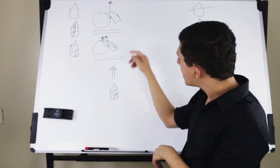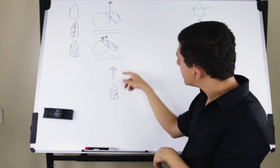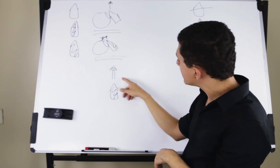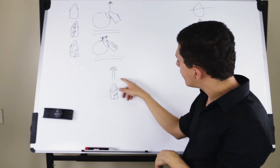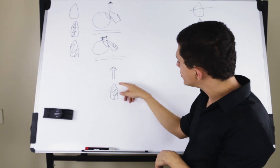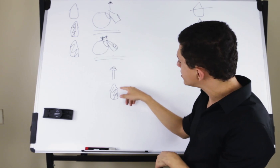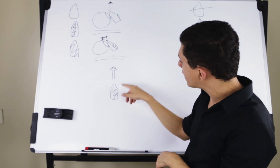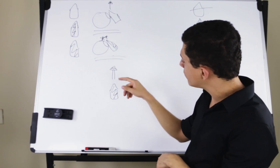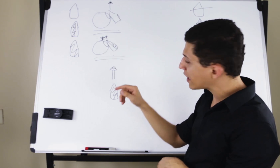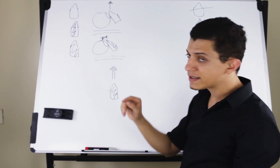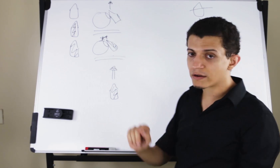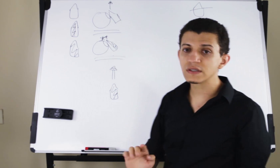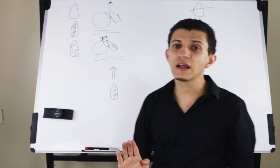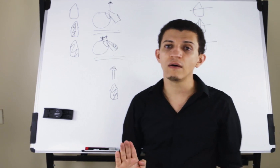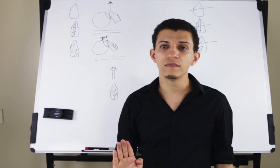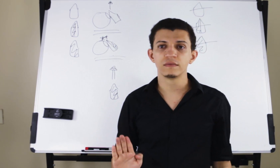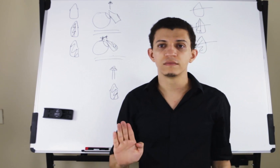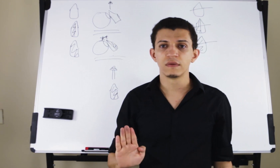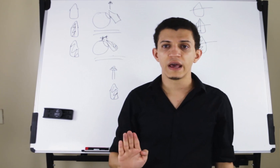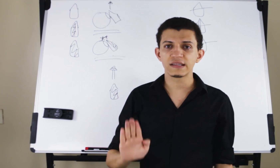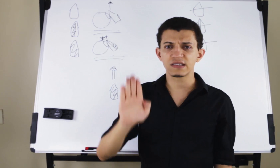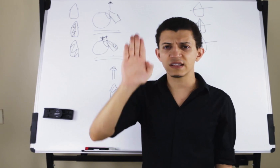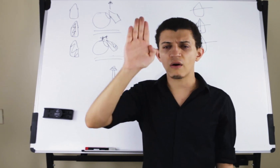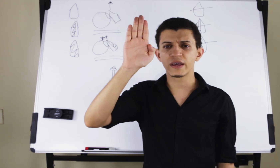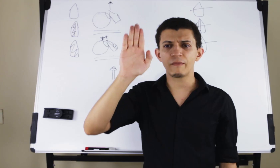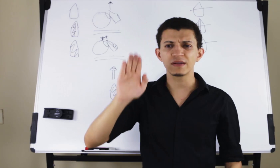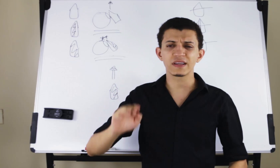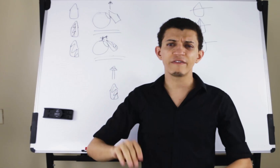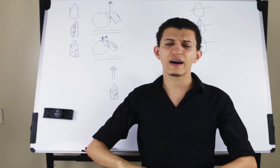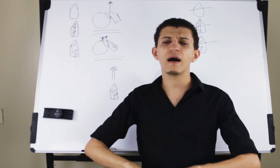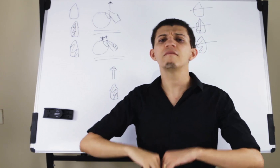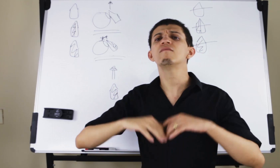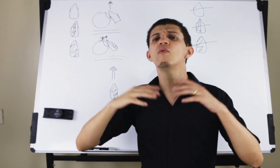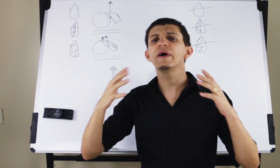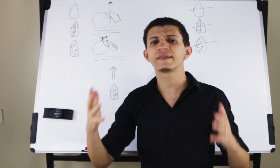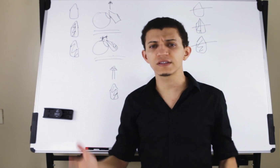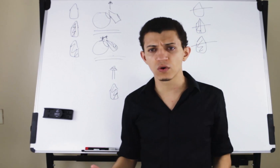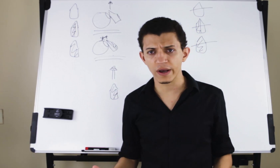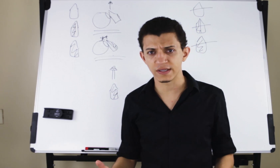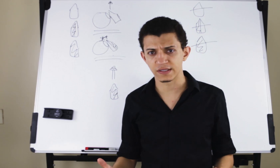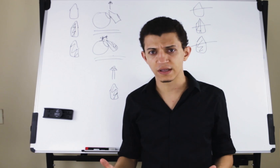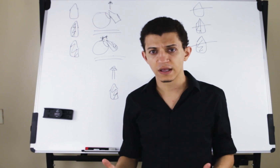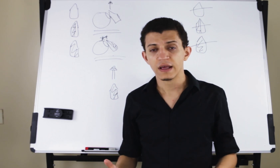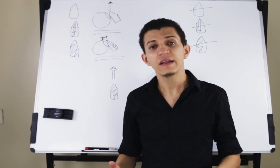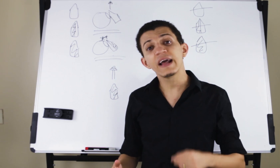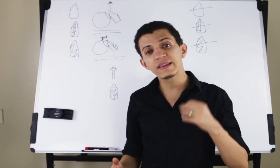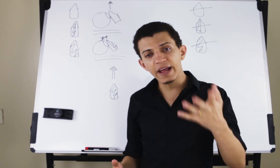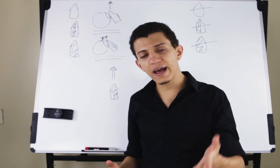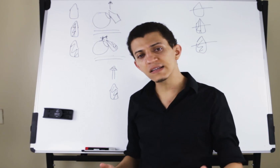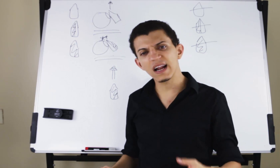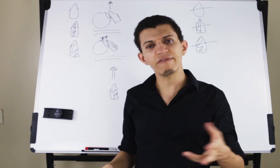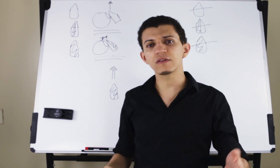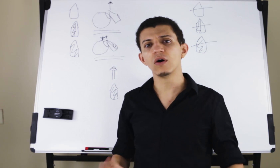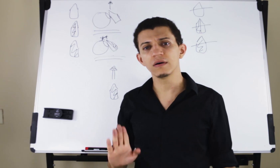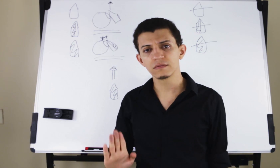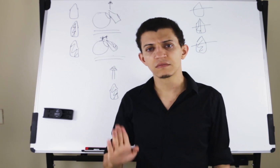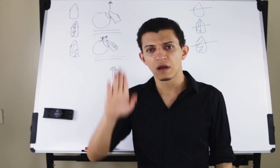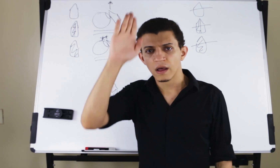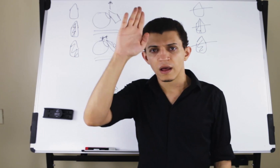aqui, então, a gente tem um terceiro sinal. Esse sinal aqui pode significar muitas coisas. Dentre eles, elevador.